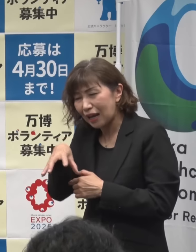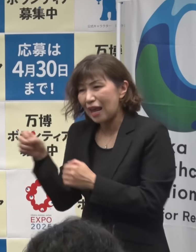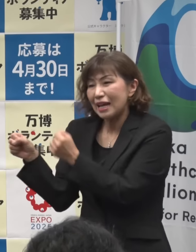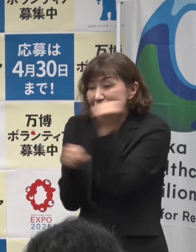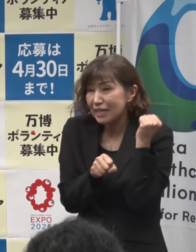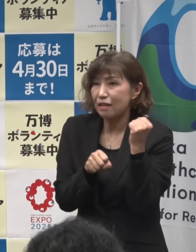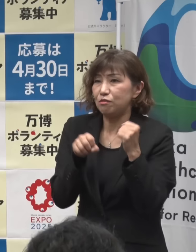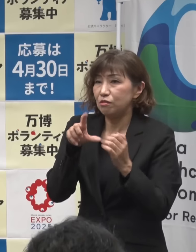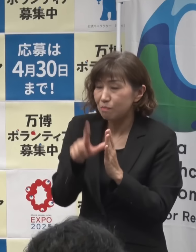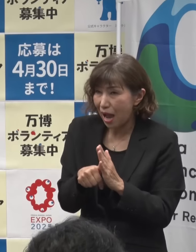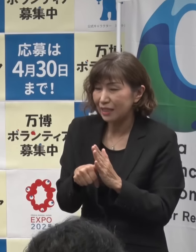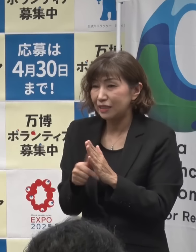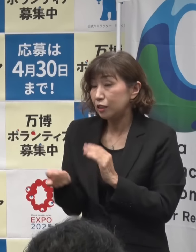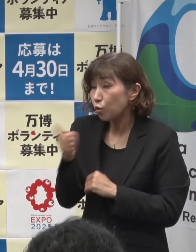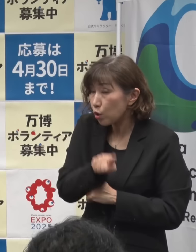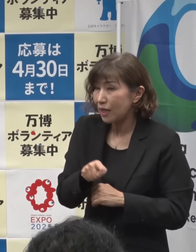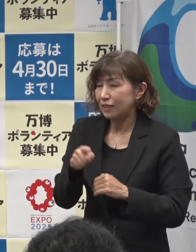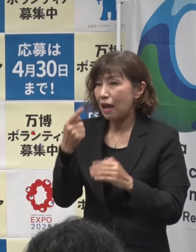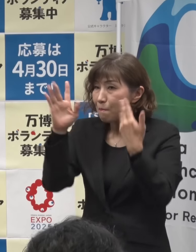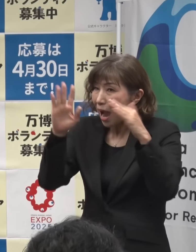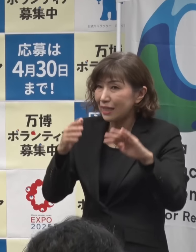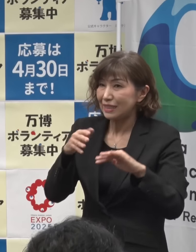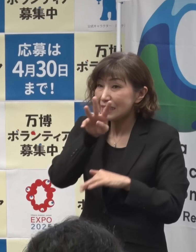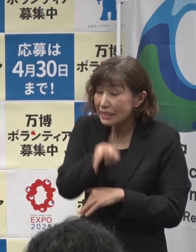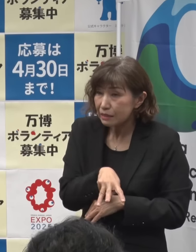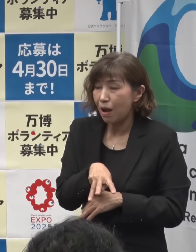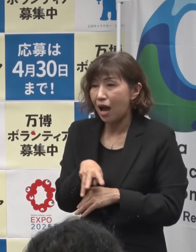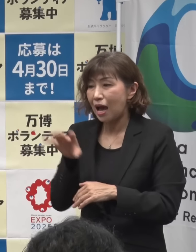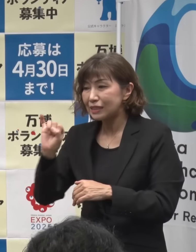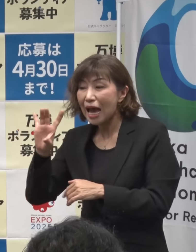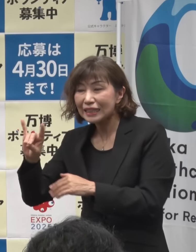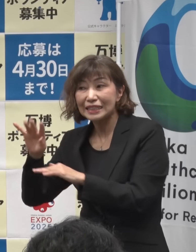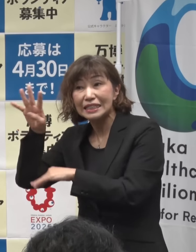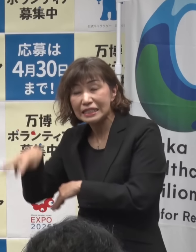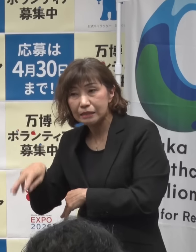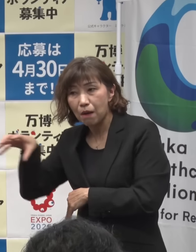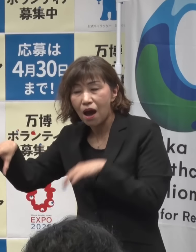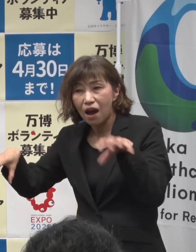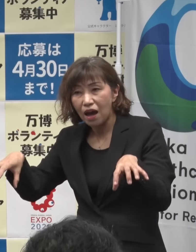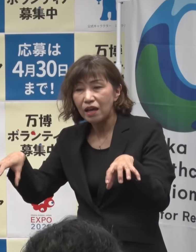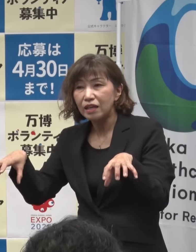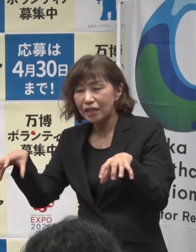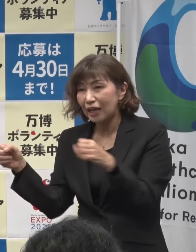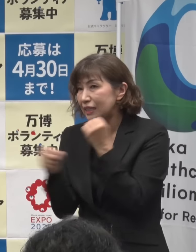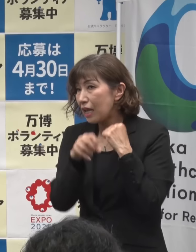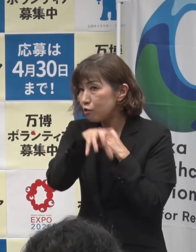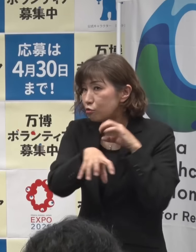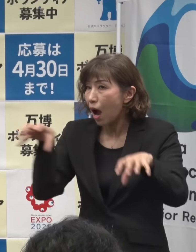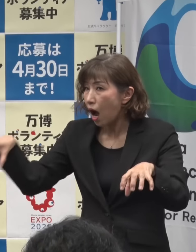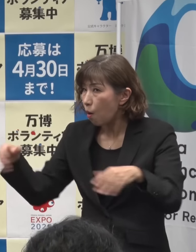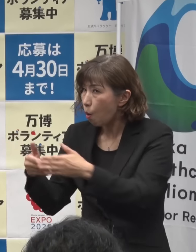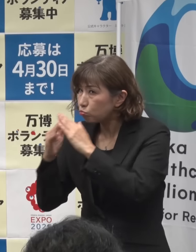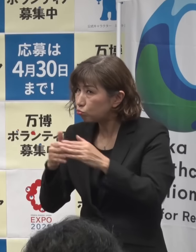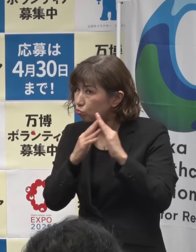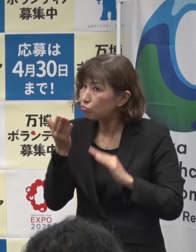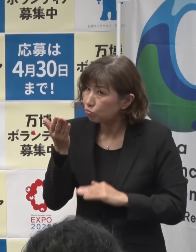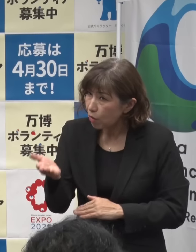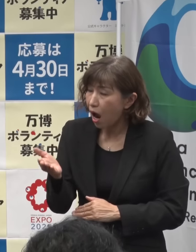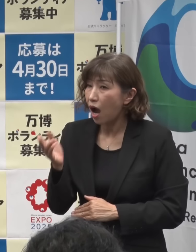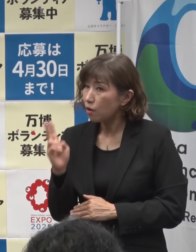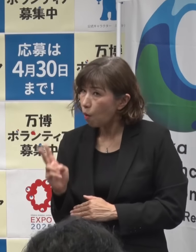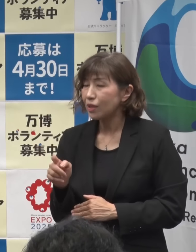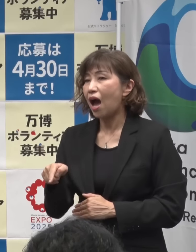と先島に一時避難施設を作って逃がすっていう、そんな形になっていると思うんですけども、その